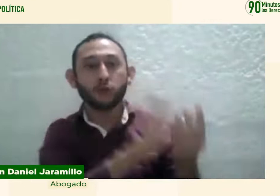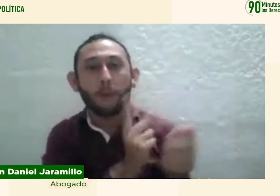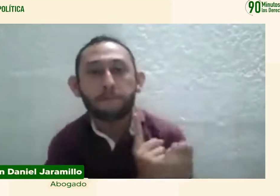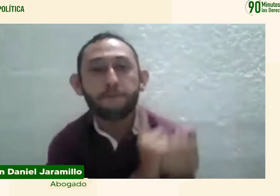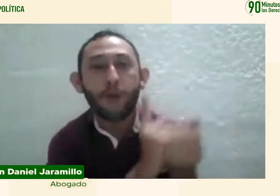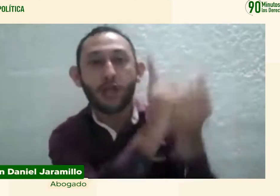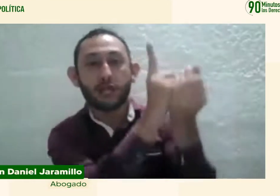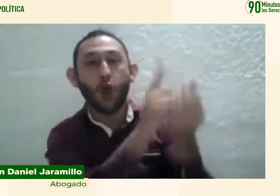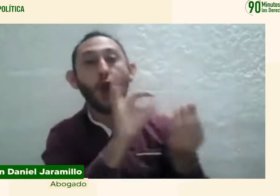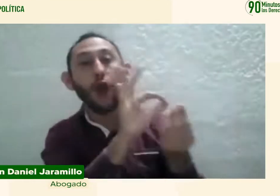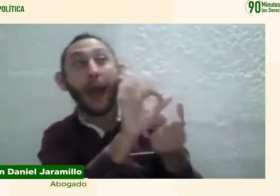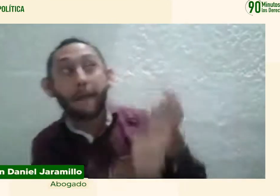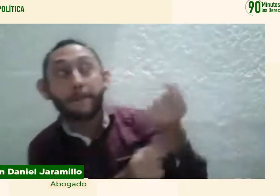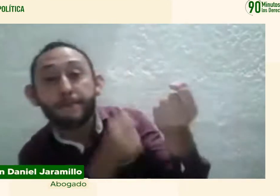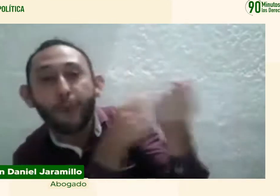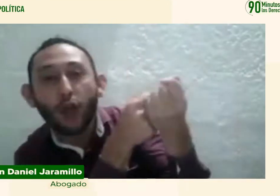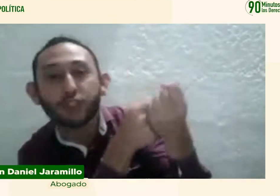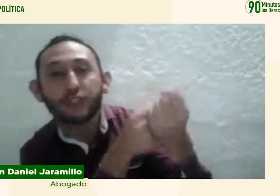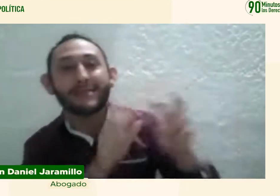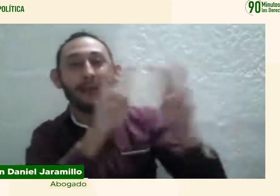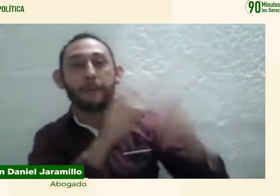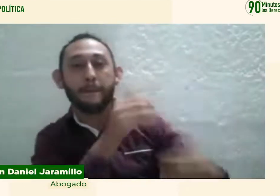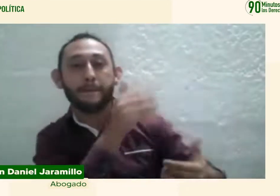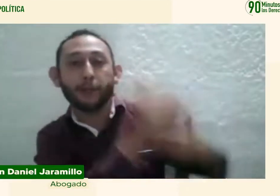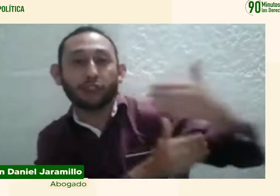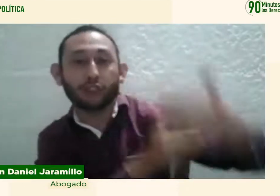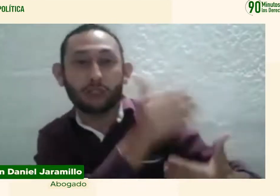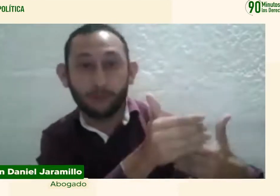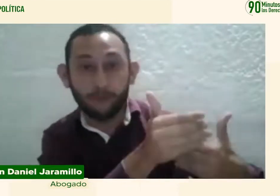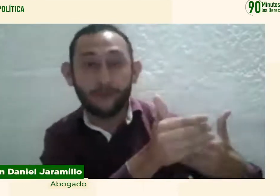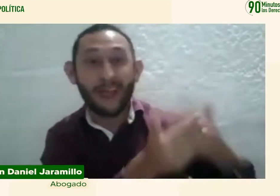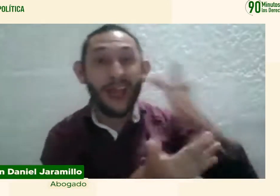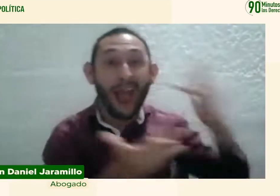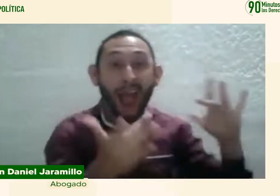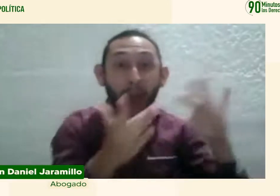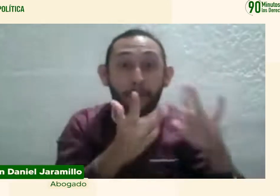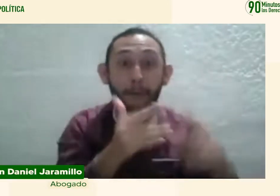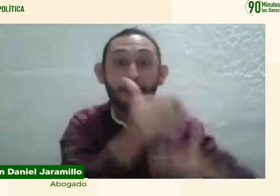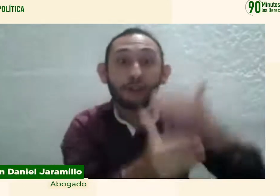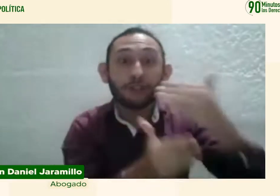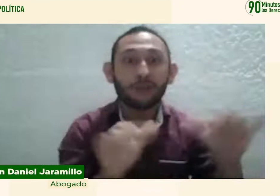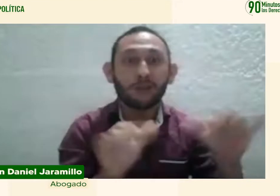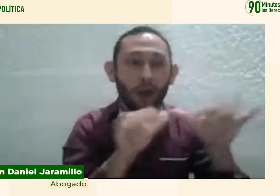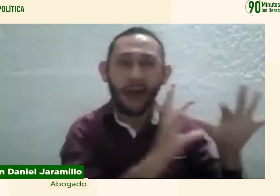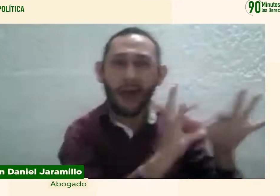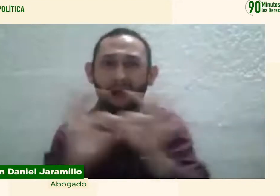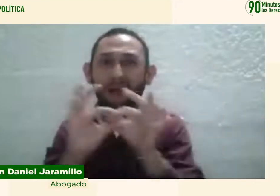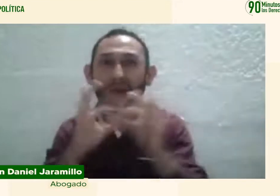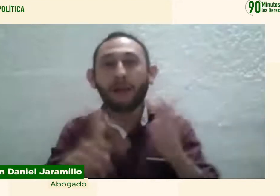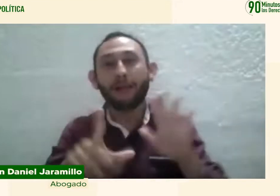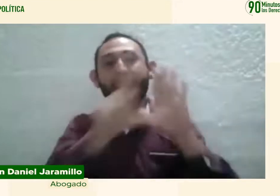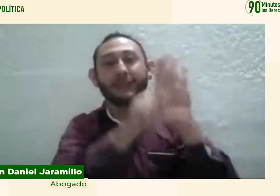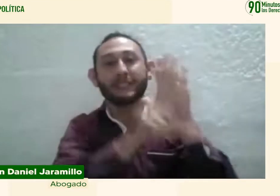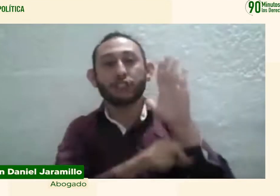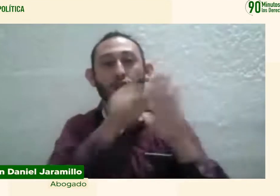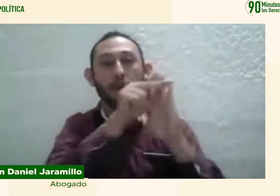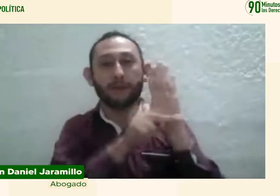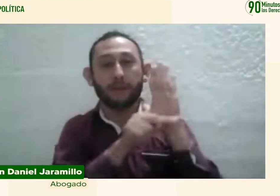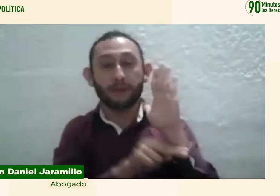que cada uno puede participar de una forma política o de pronto en procesos políticos que van